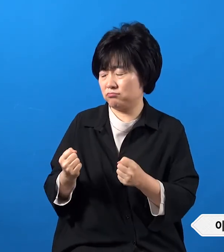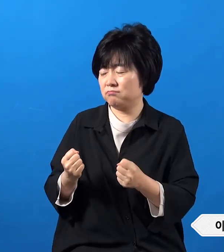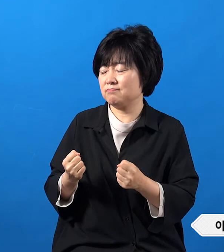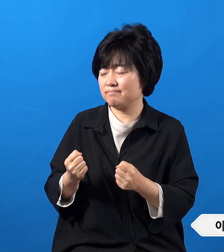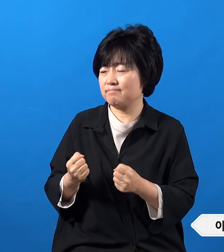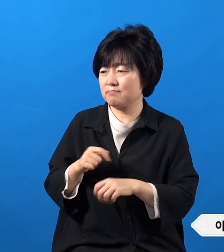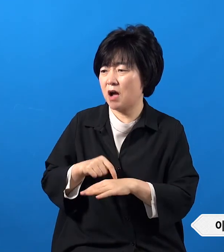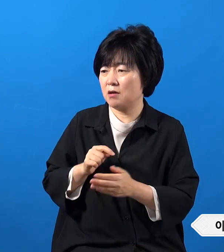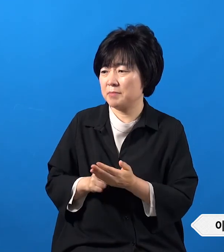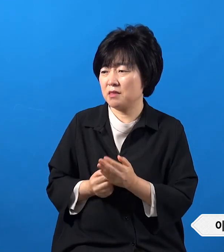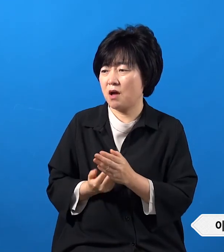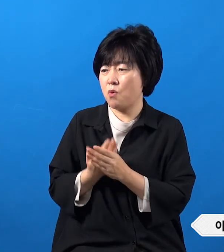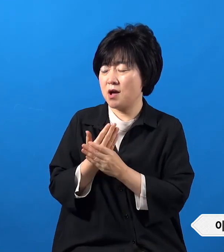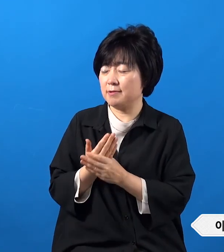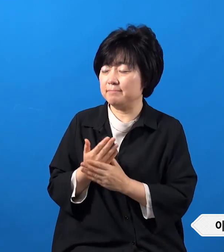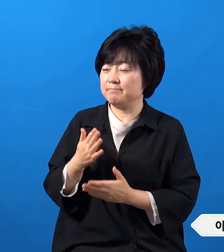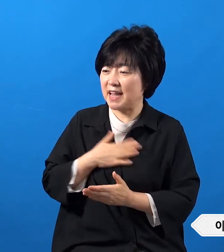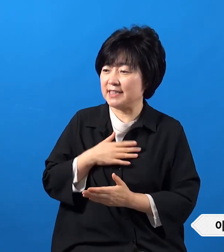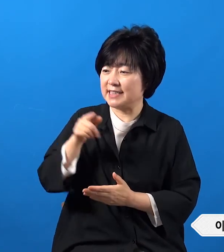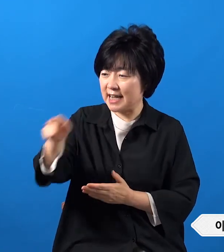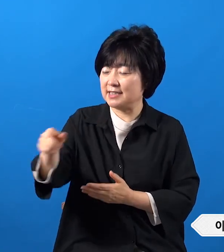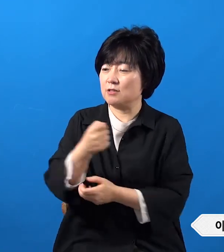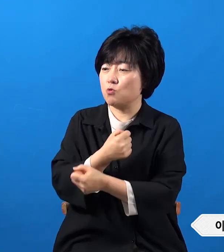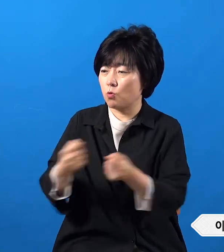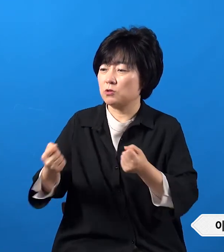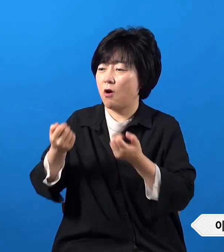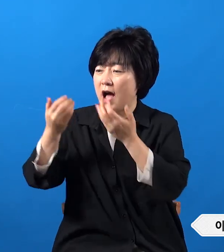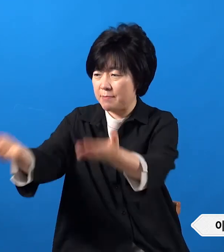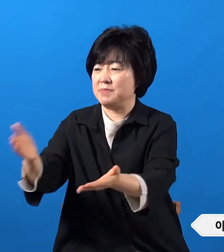나는 당신을 용서한다고 선포하고 있었다.